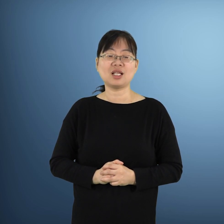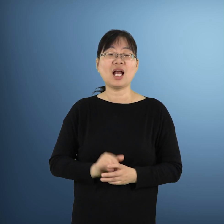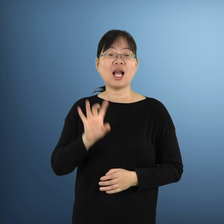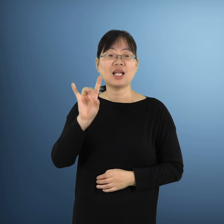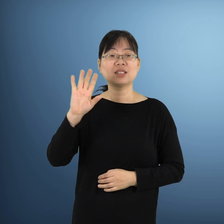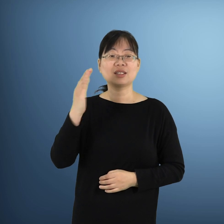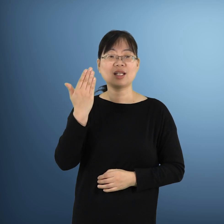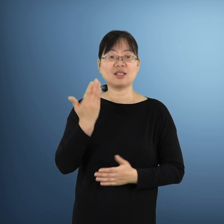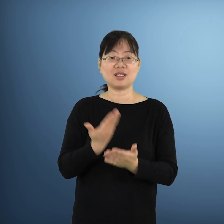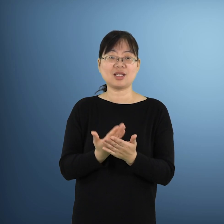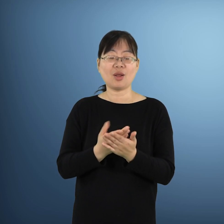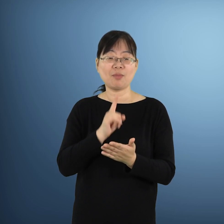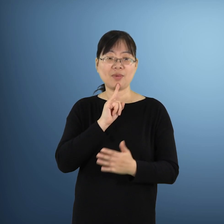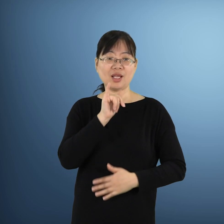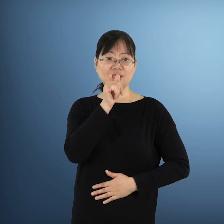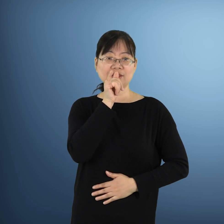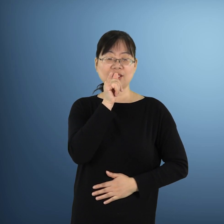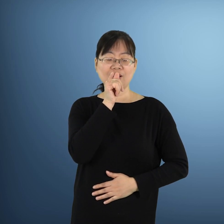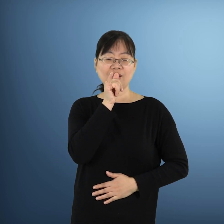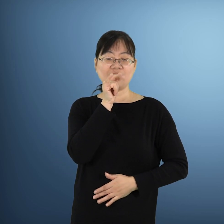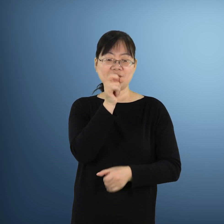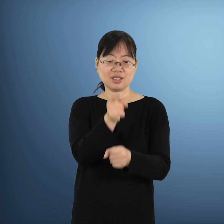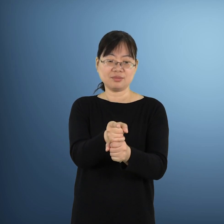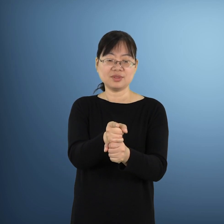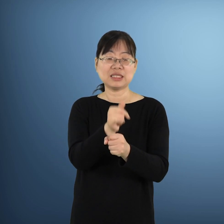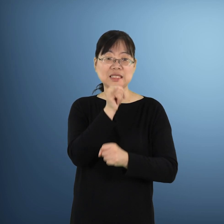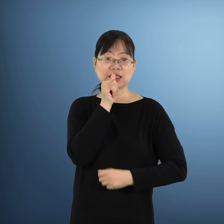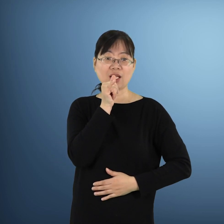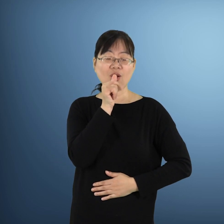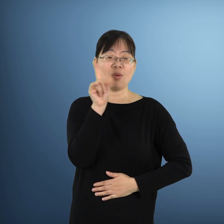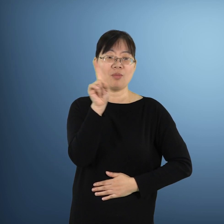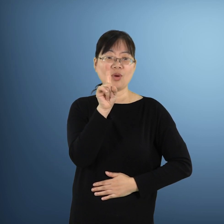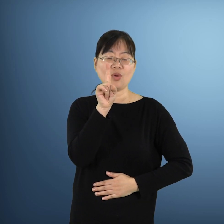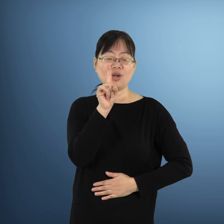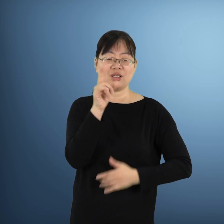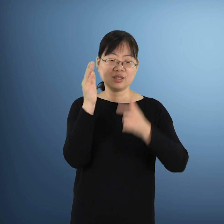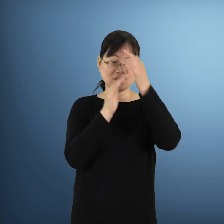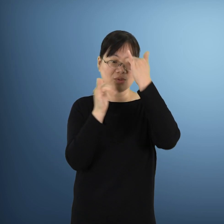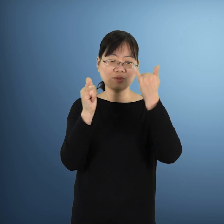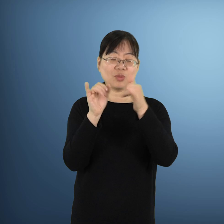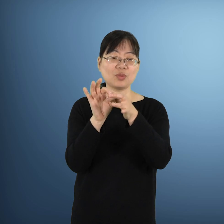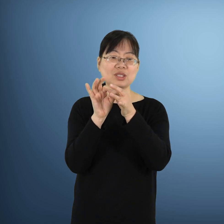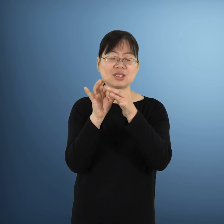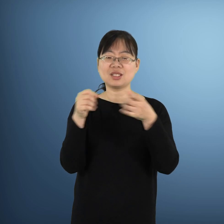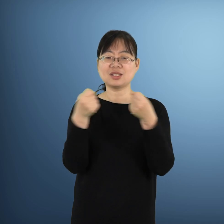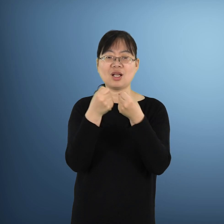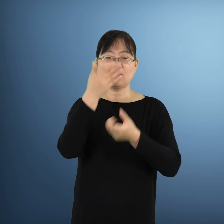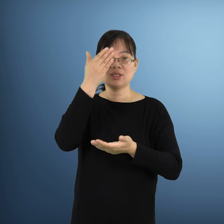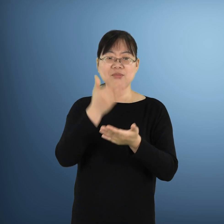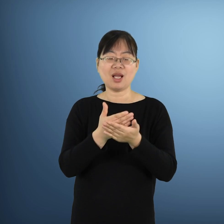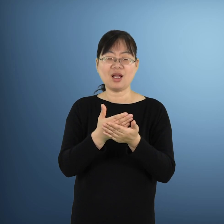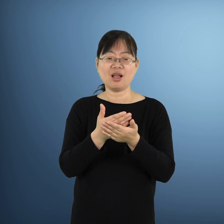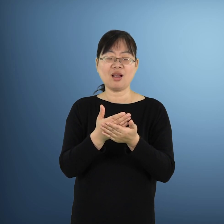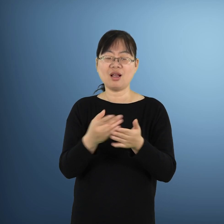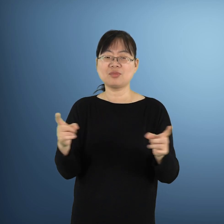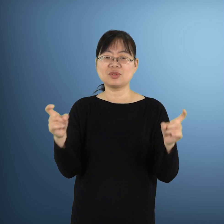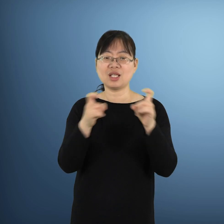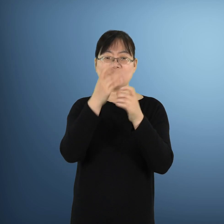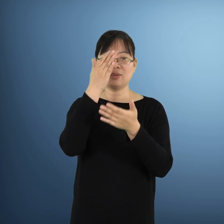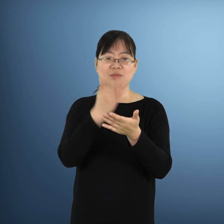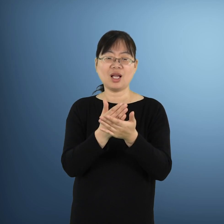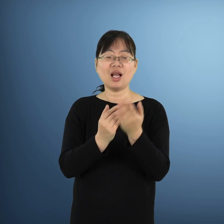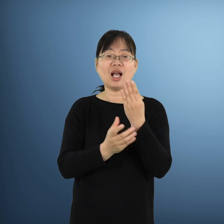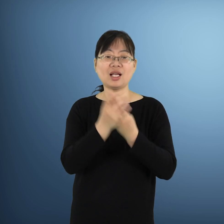하나 되게 한다는 말은 이미 있는 성도끼리 싸우지 말고 분쟁 일으키지